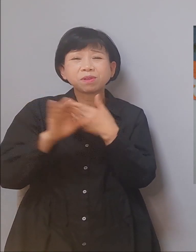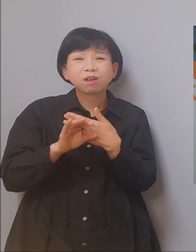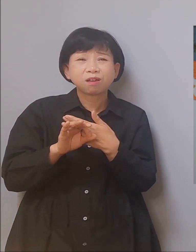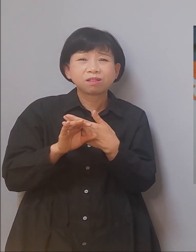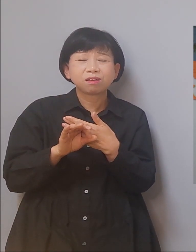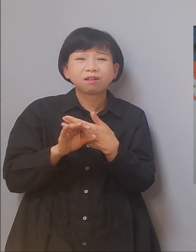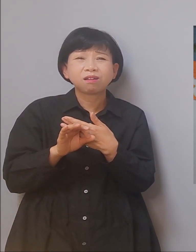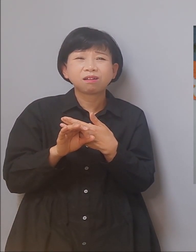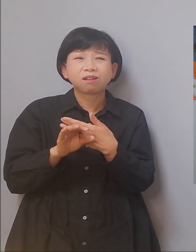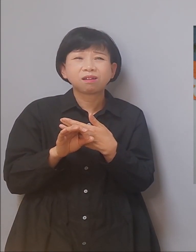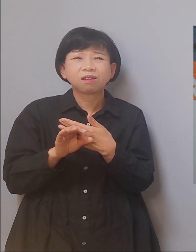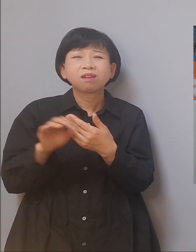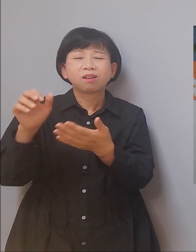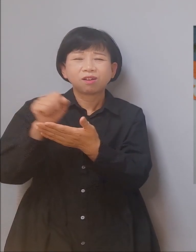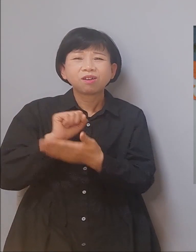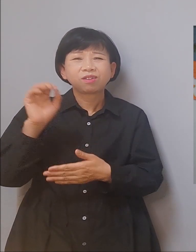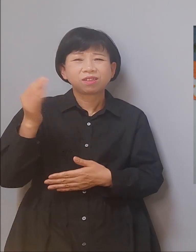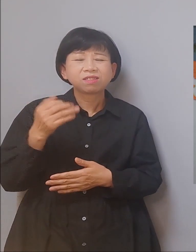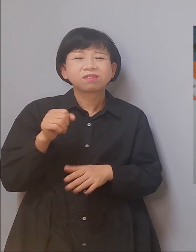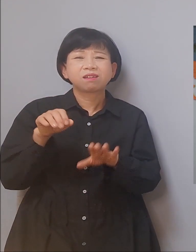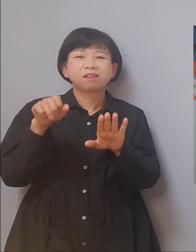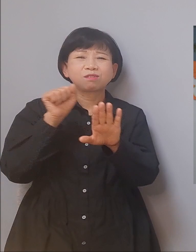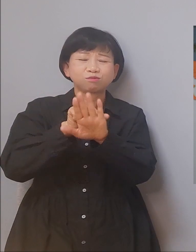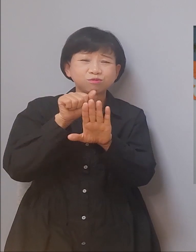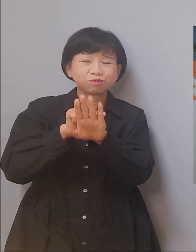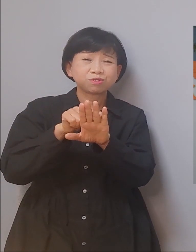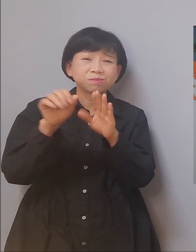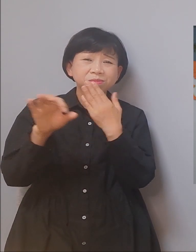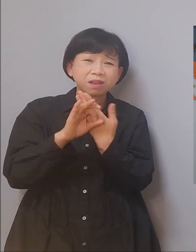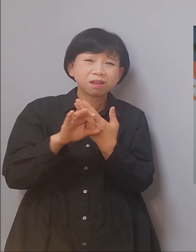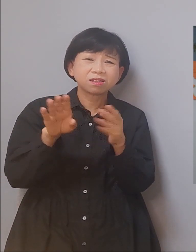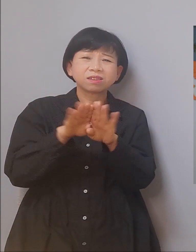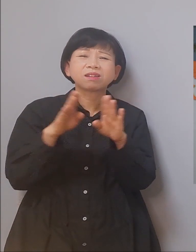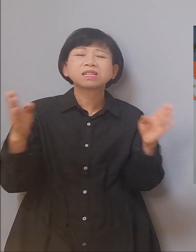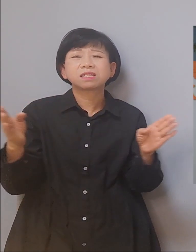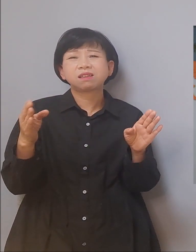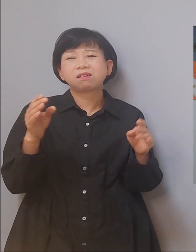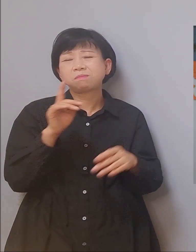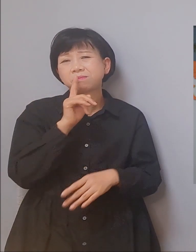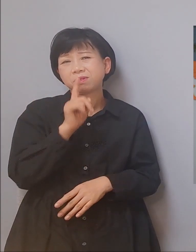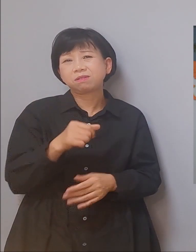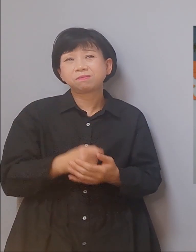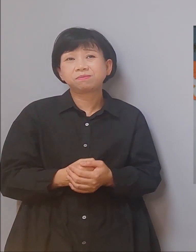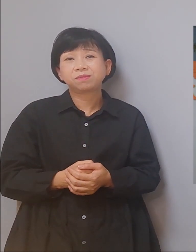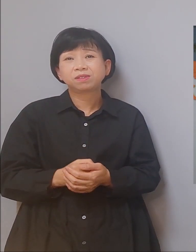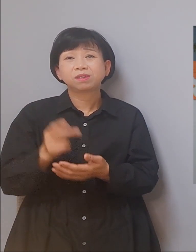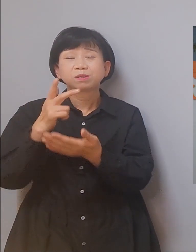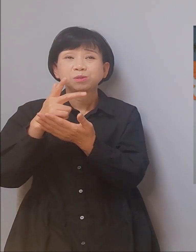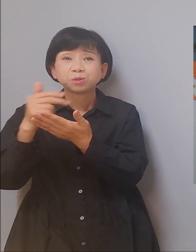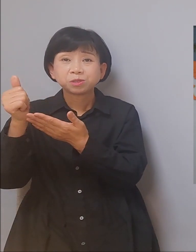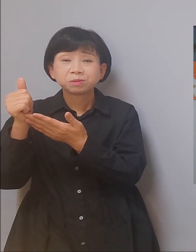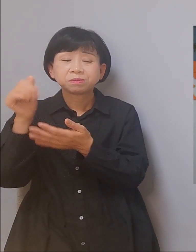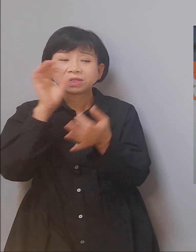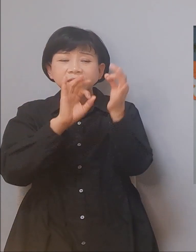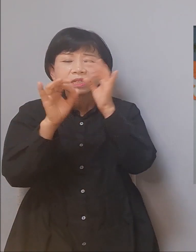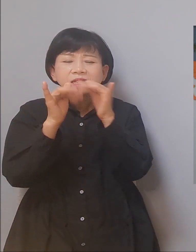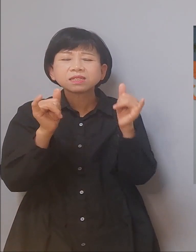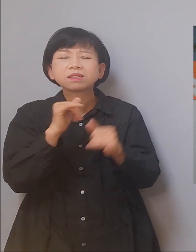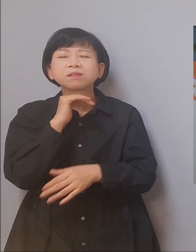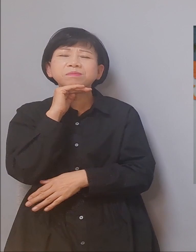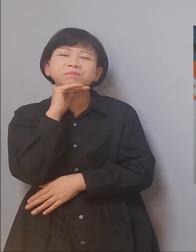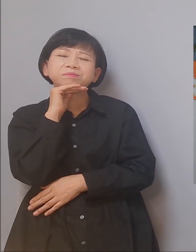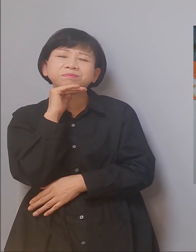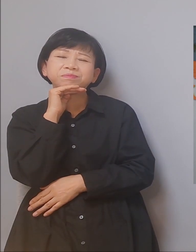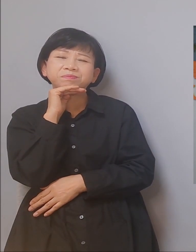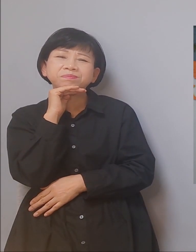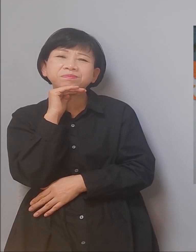것이다 말씀합니다. 두드려라. 그러면 열릴 것이다 말씀하십니다. 주님은 찾는 자들을 기다리고 계십니다.